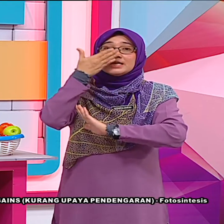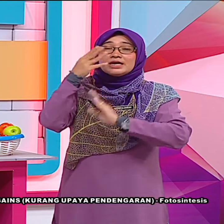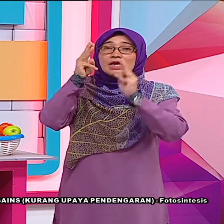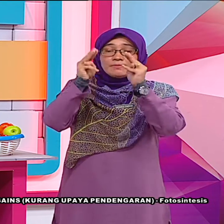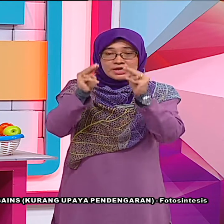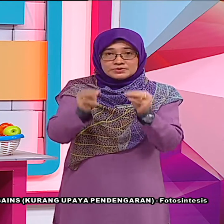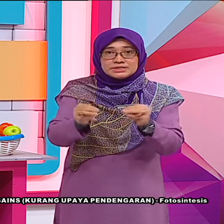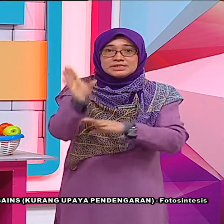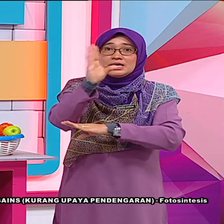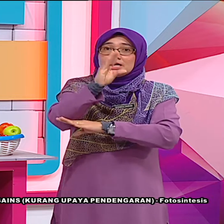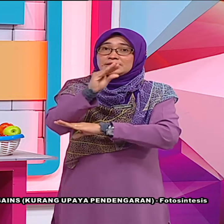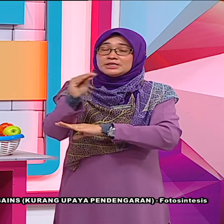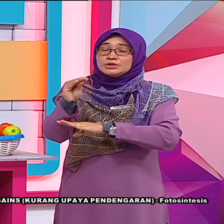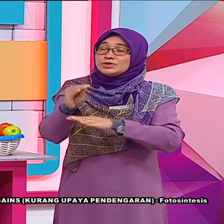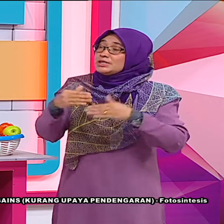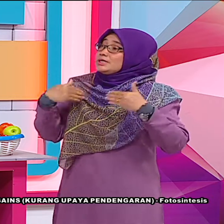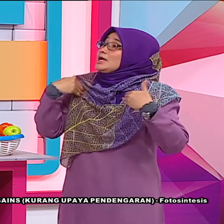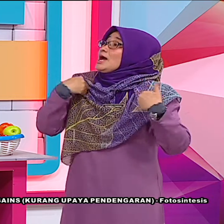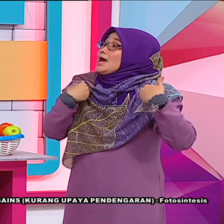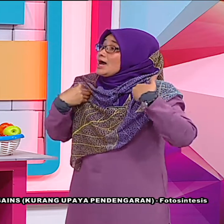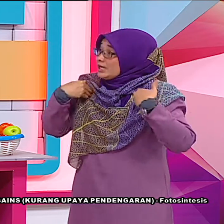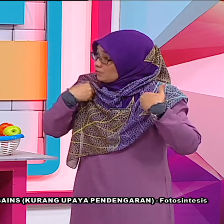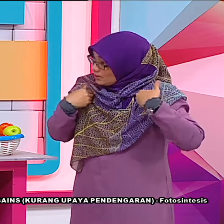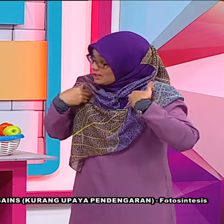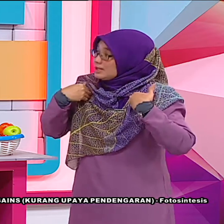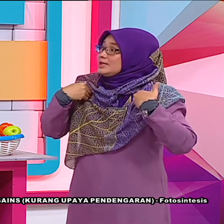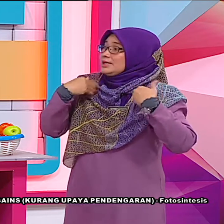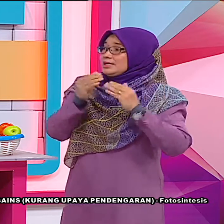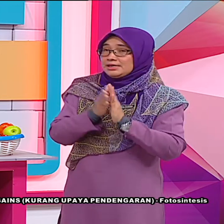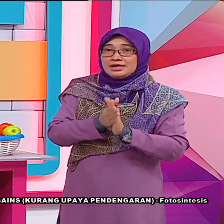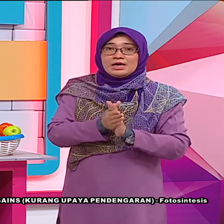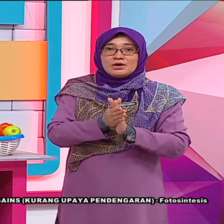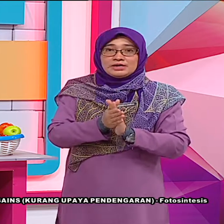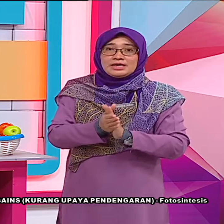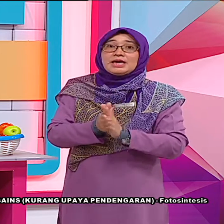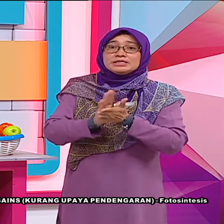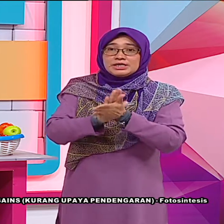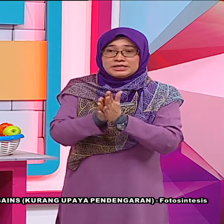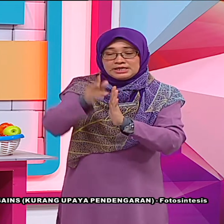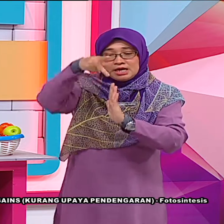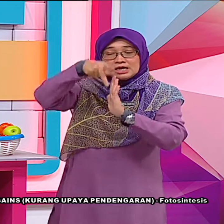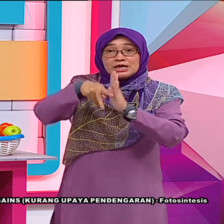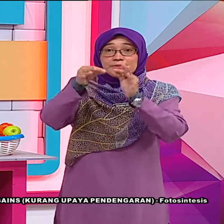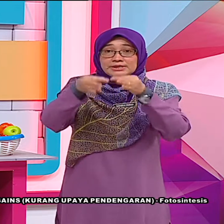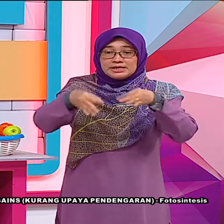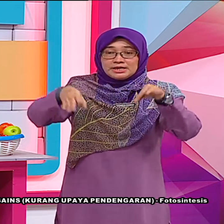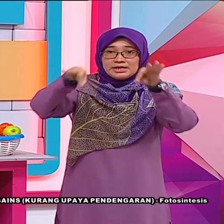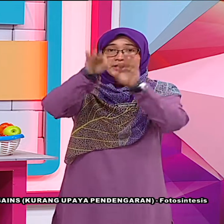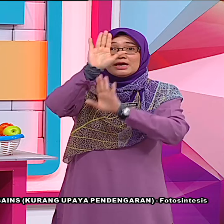manusia dan juga Hai One Oke jadi kepentingan